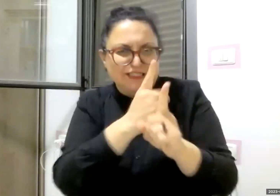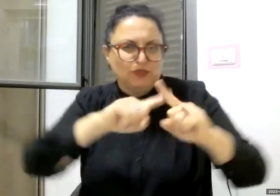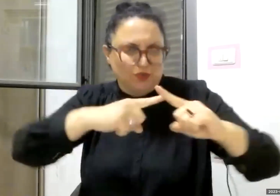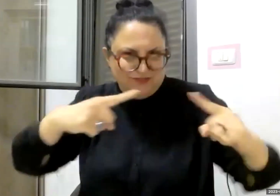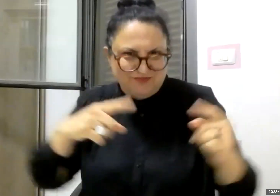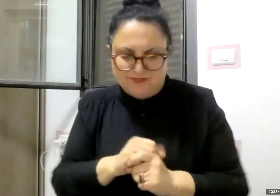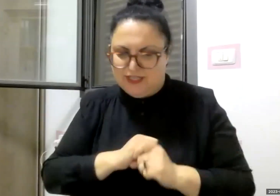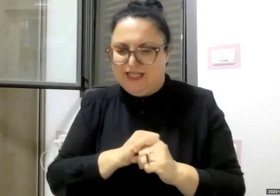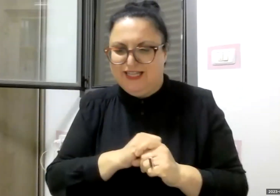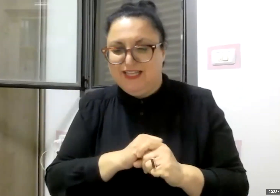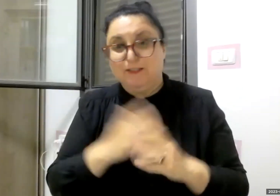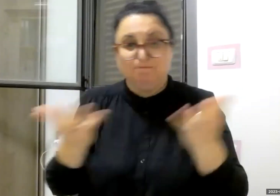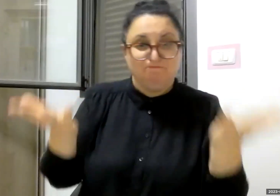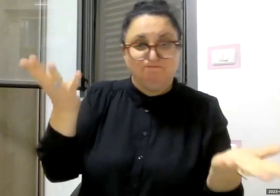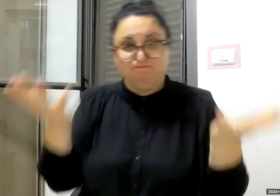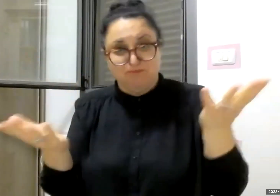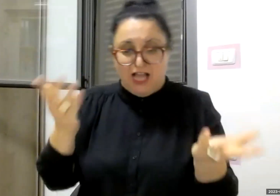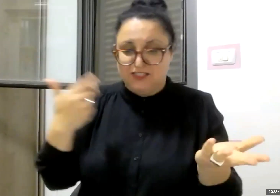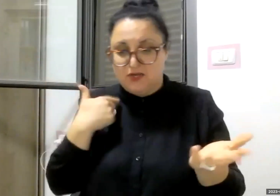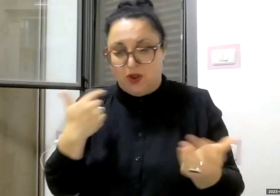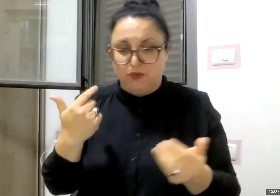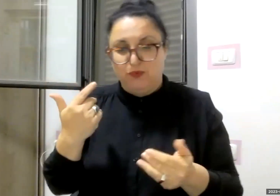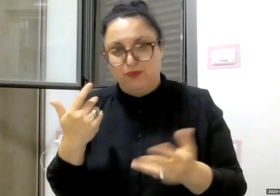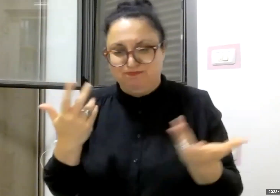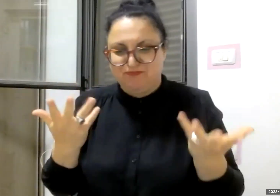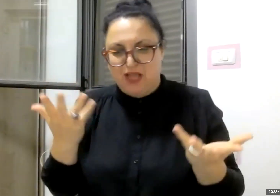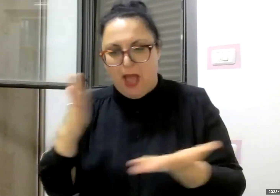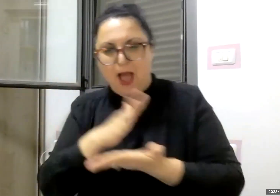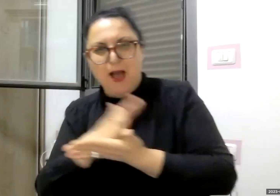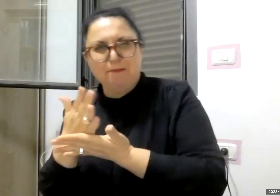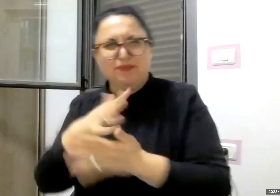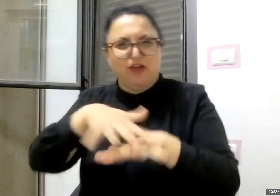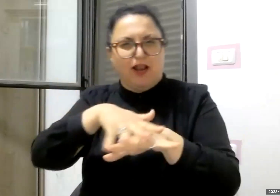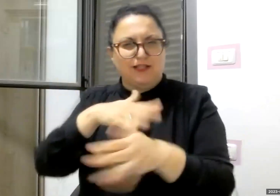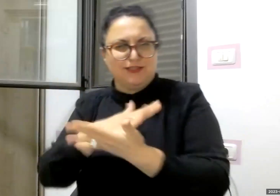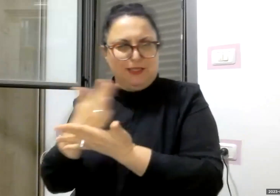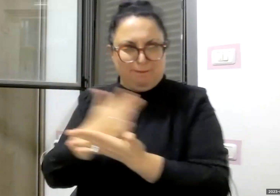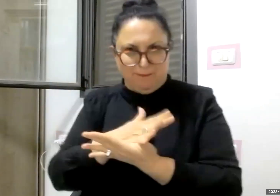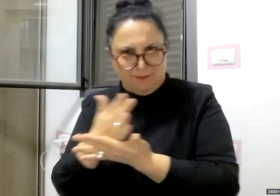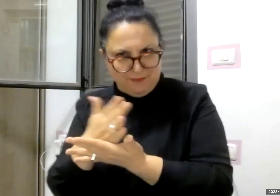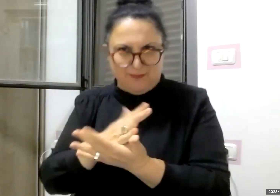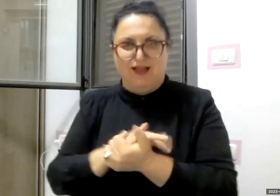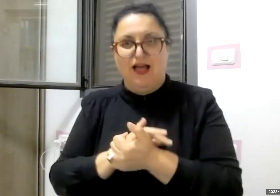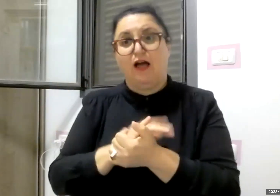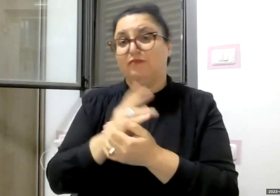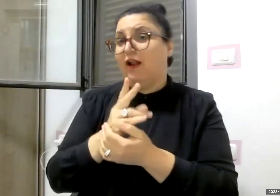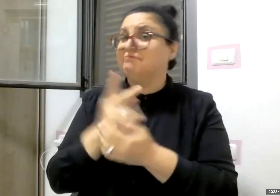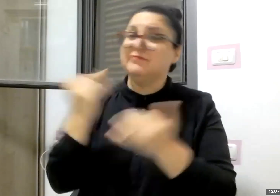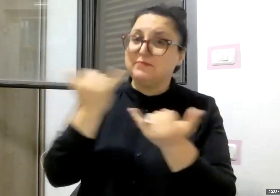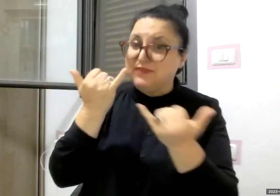חוק הנגישות. אז אנחנו, אפשר לומר אנביבלנטים, אבל